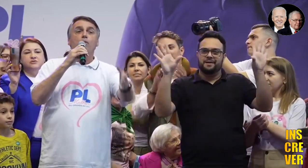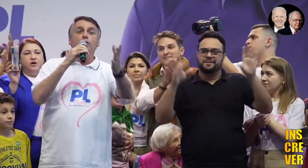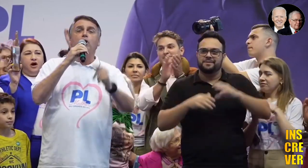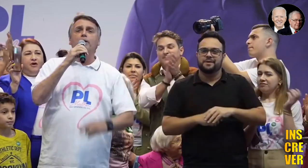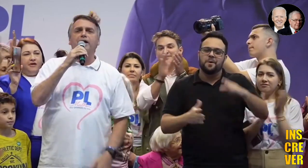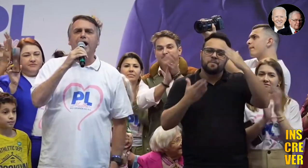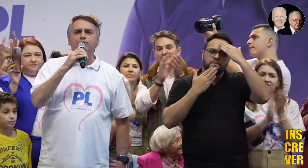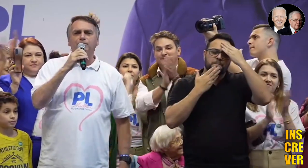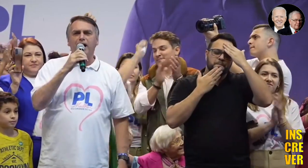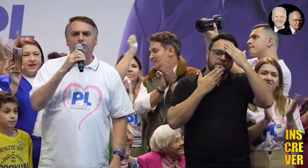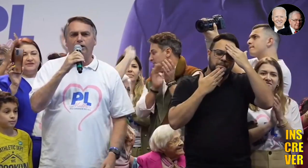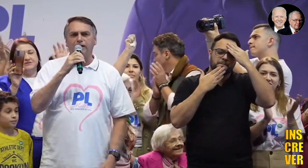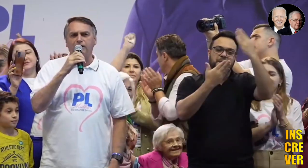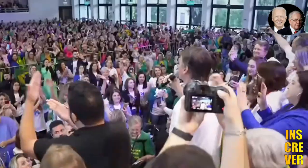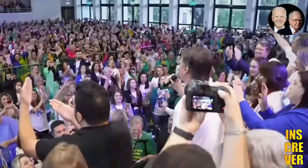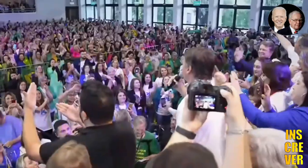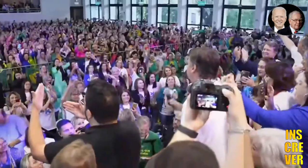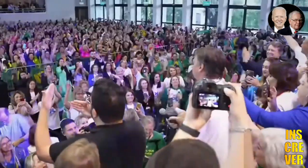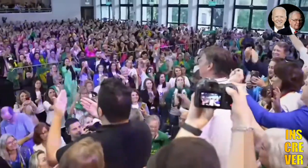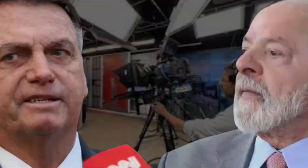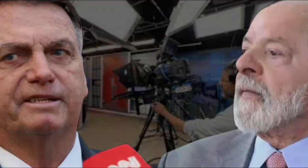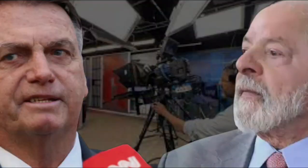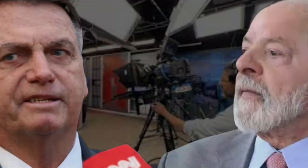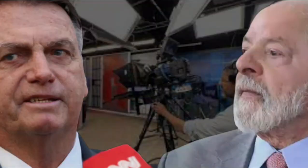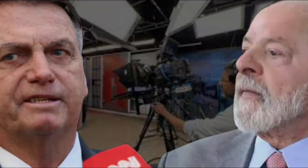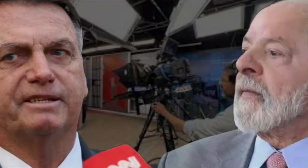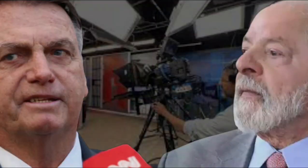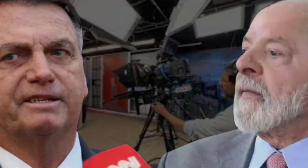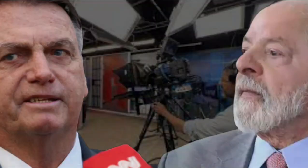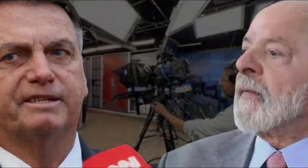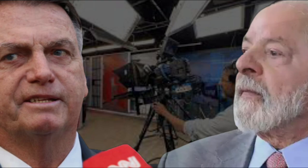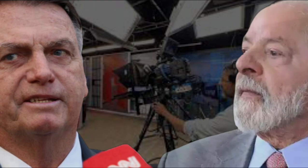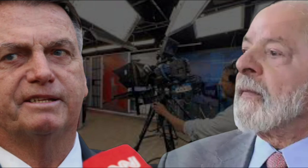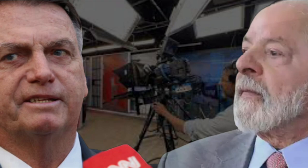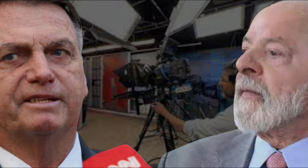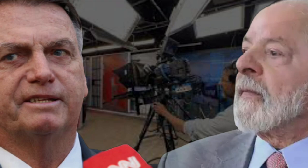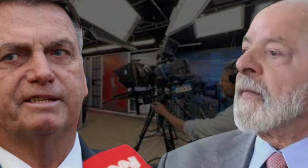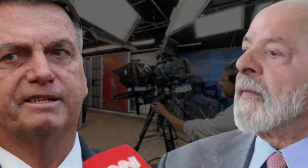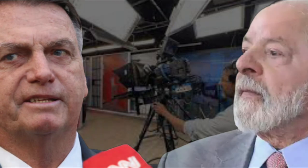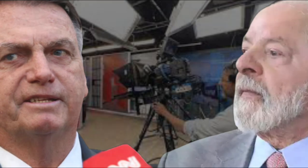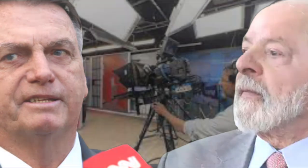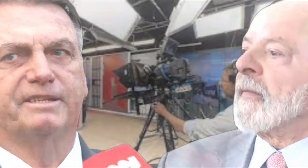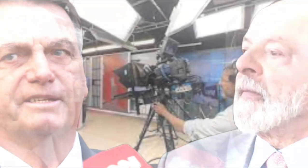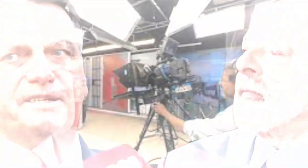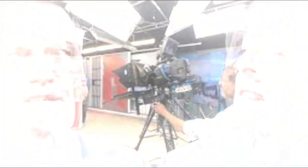Muito obrigado a todos vocês.